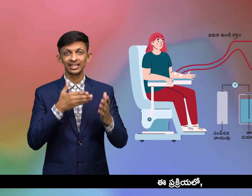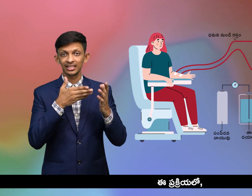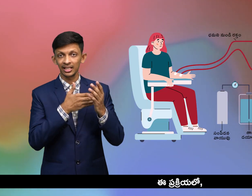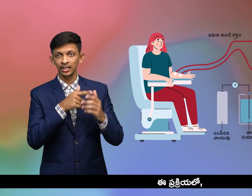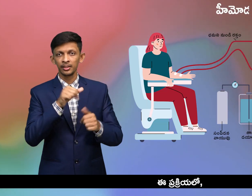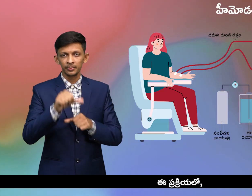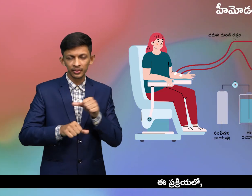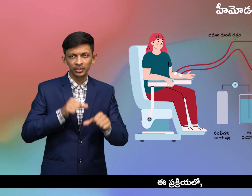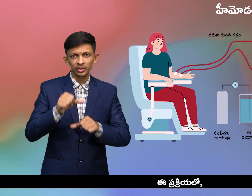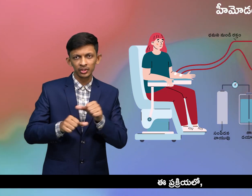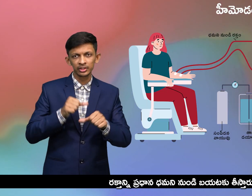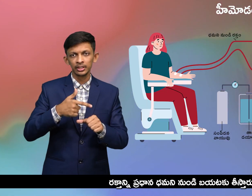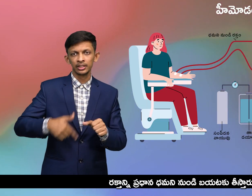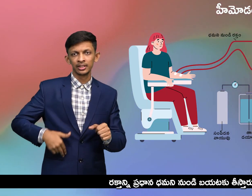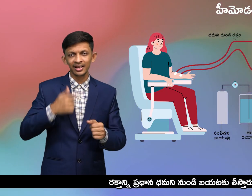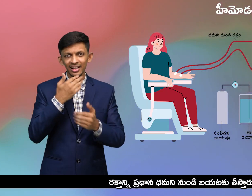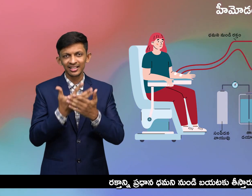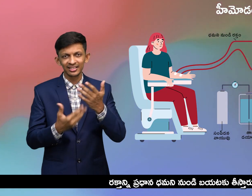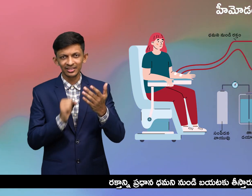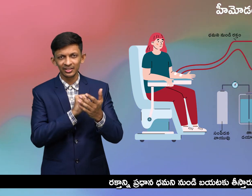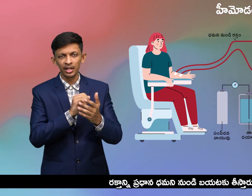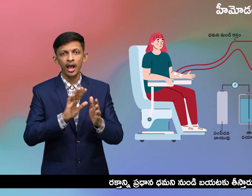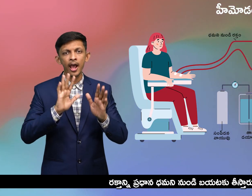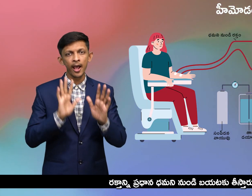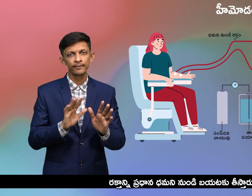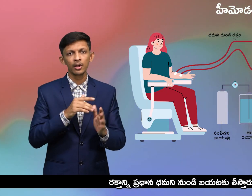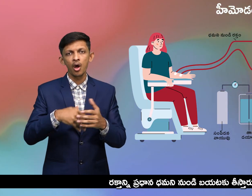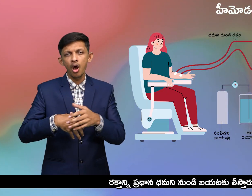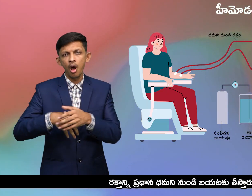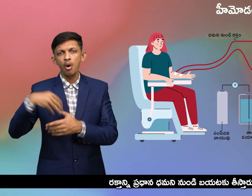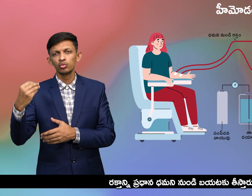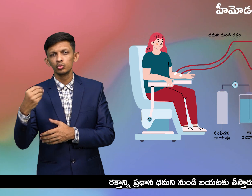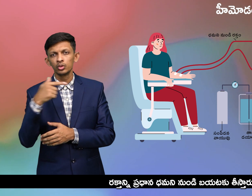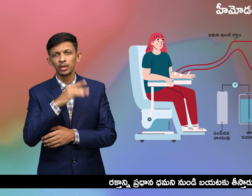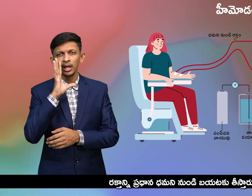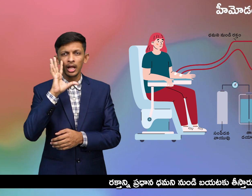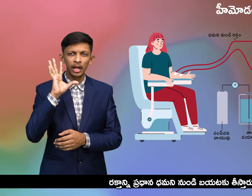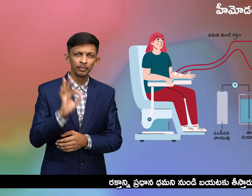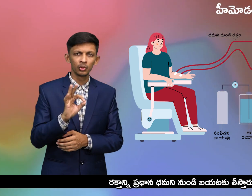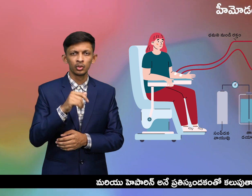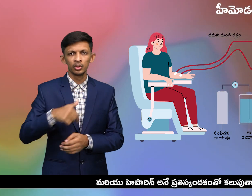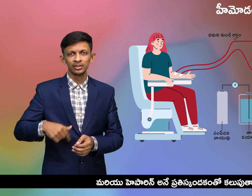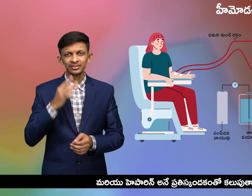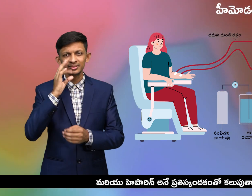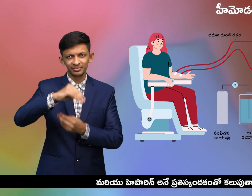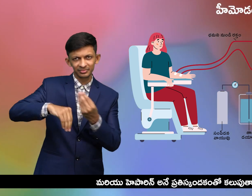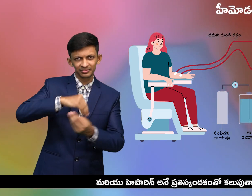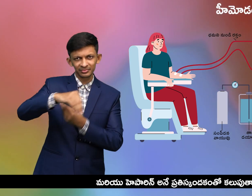ఈ ప్రక్రియలో రక్తాన్ని ప్రధాన ధమని నుండి బయటకు తీస్తారు మరియు హెపారిన్